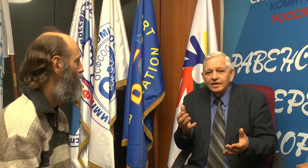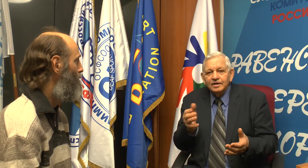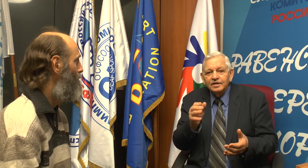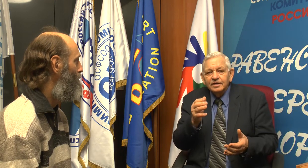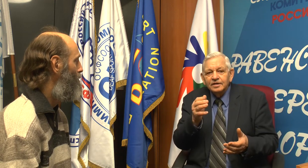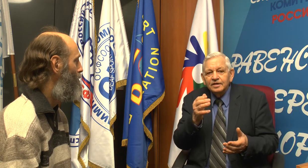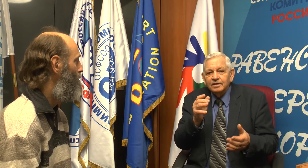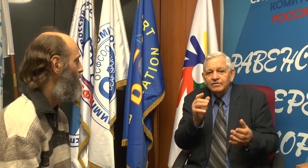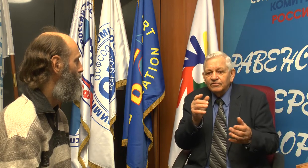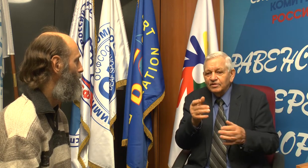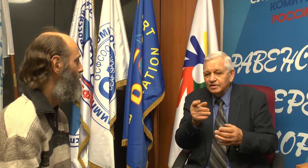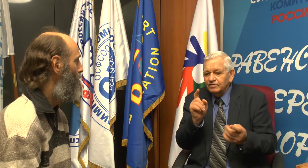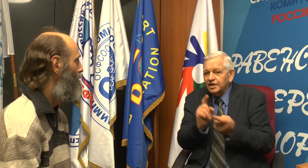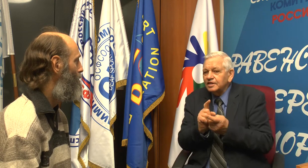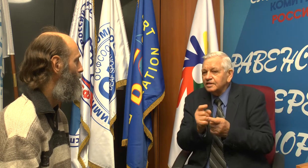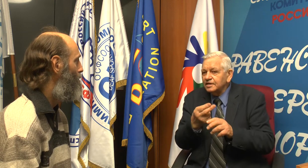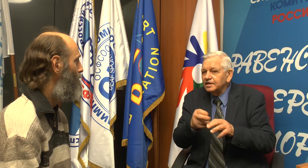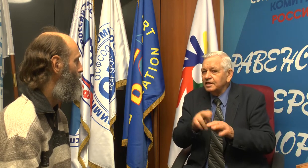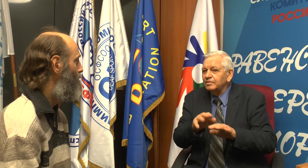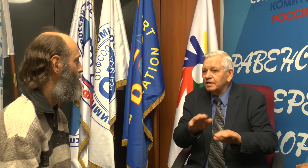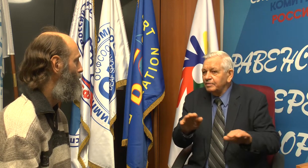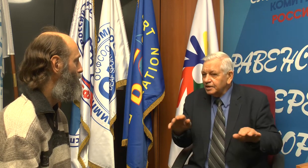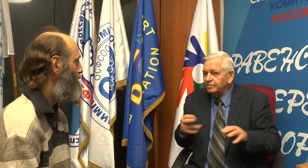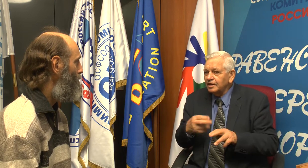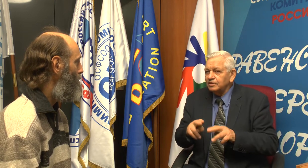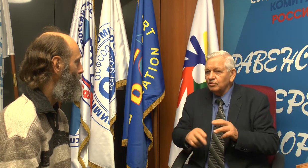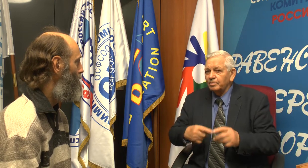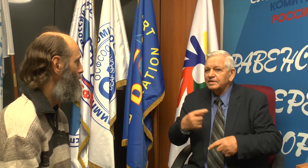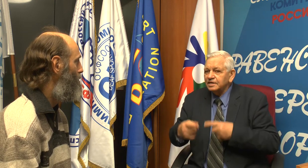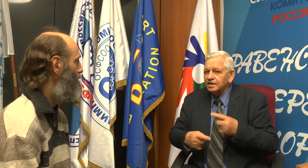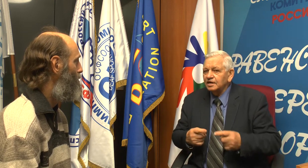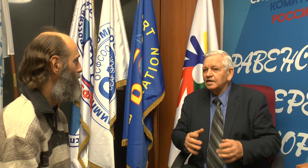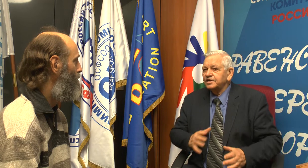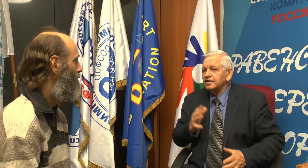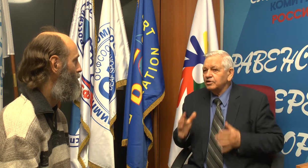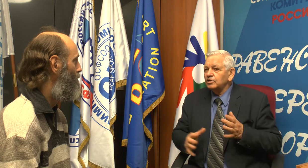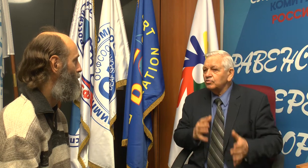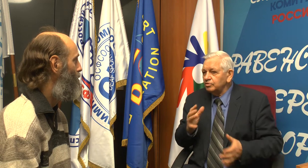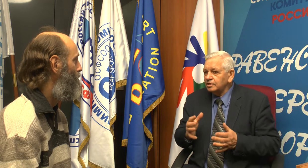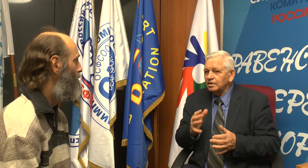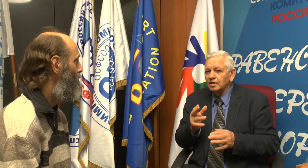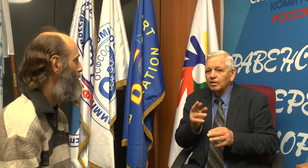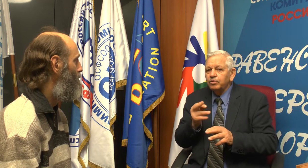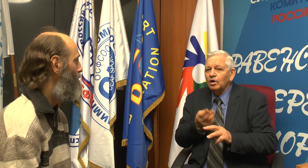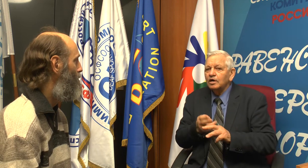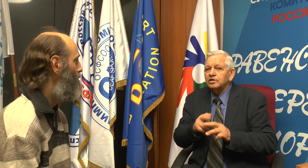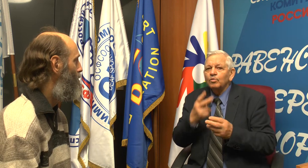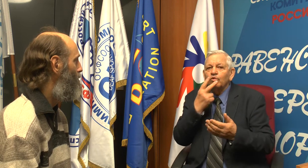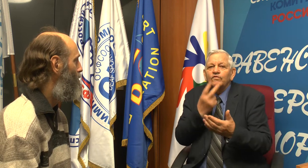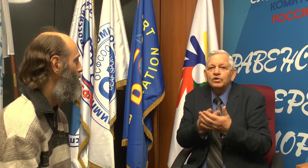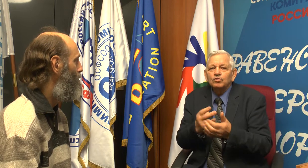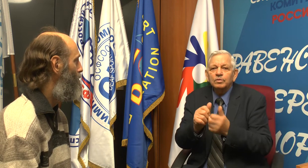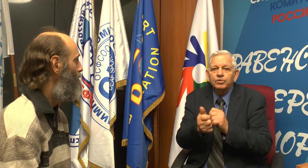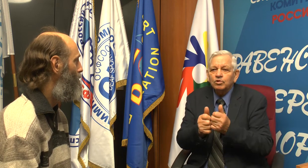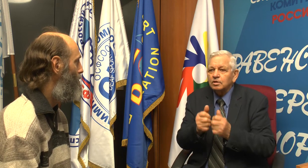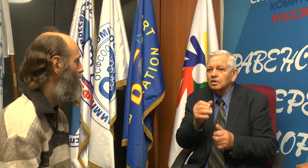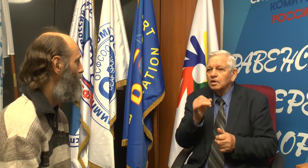И встретился с этими ребятами, которые постоянно тренируются по этому виду спорта.